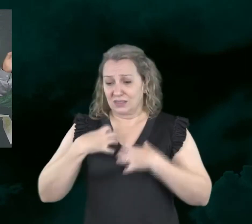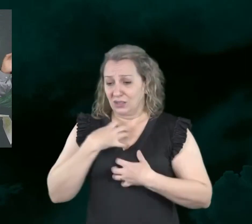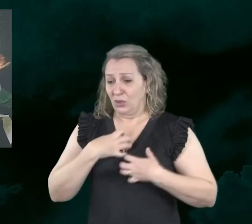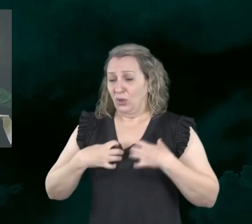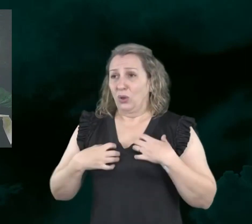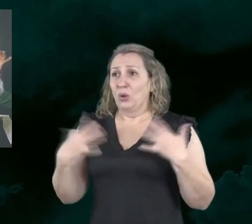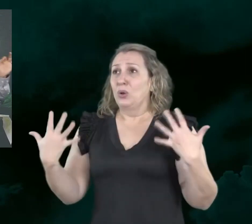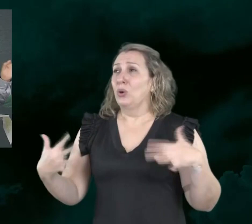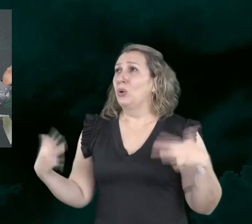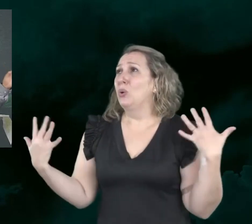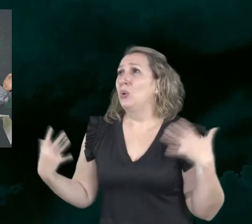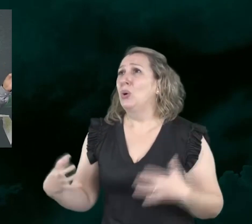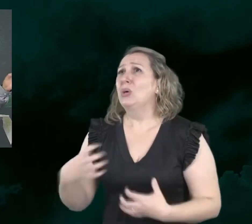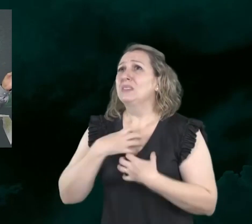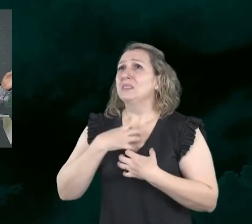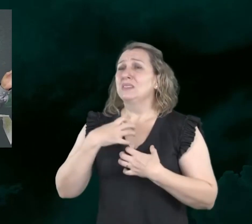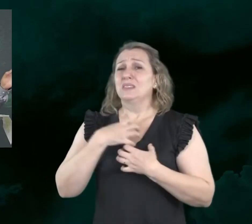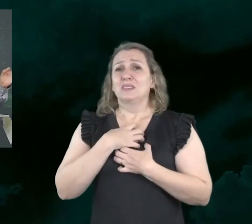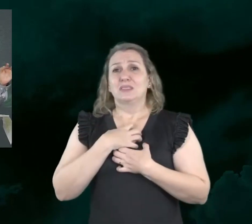referência.